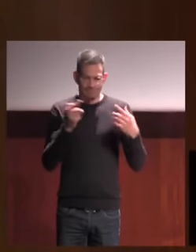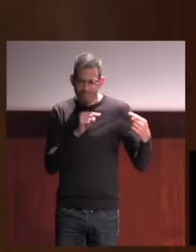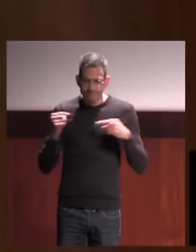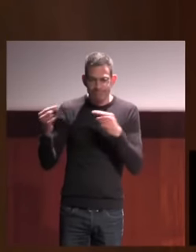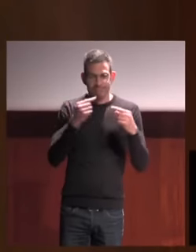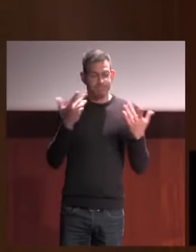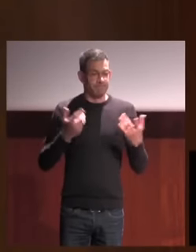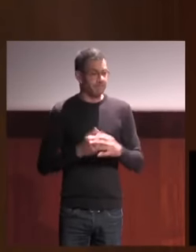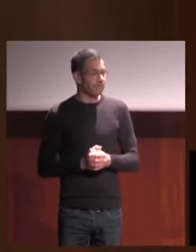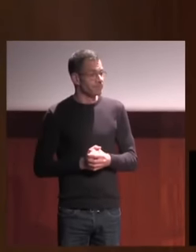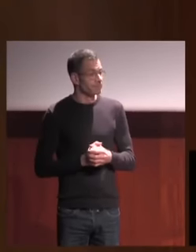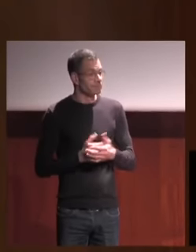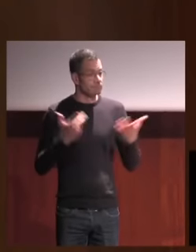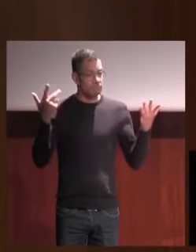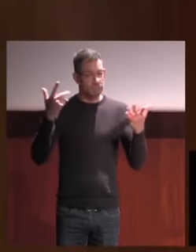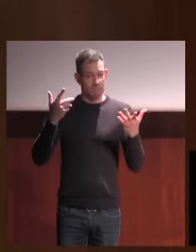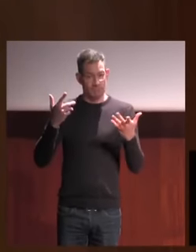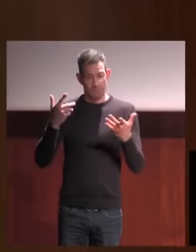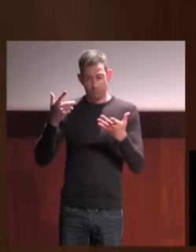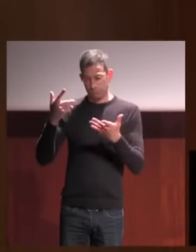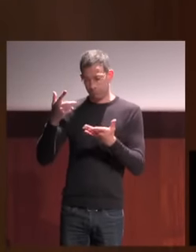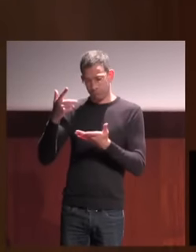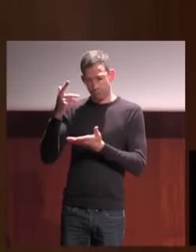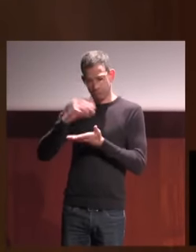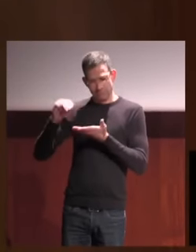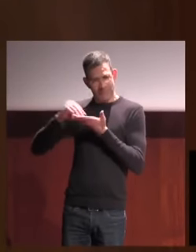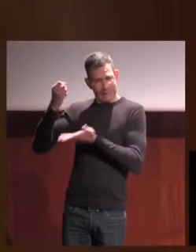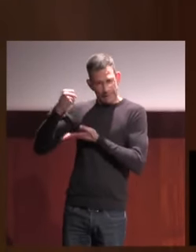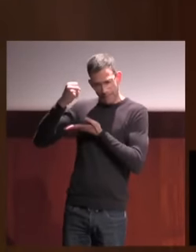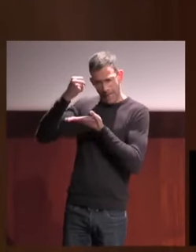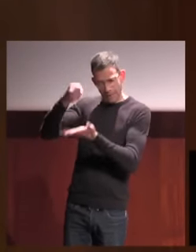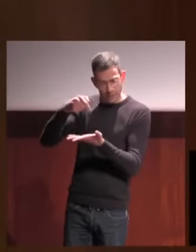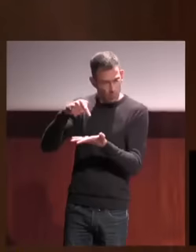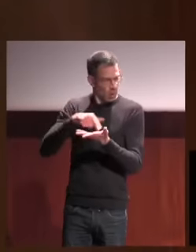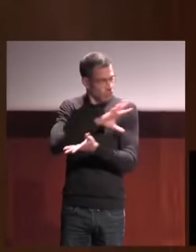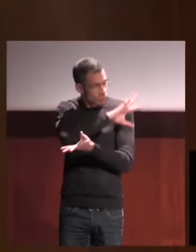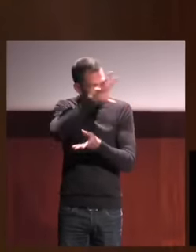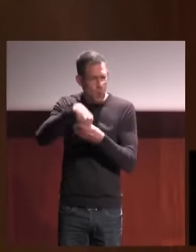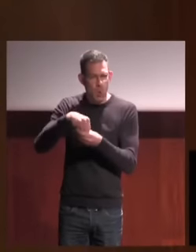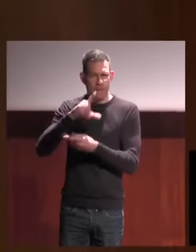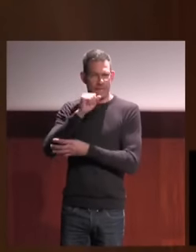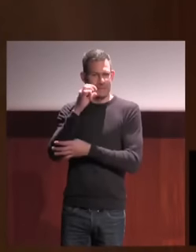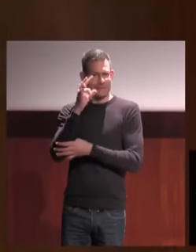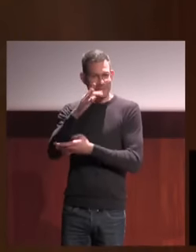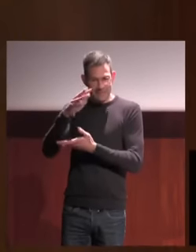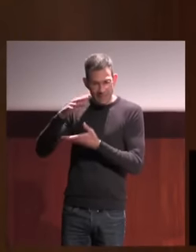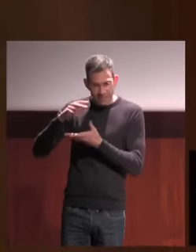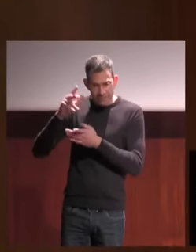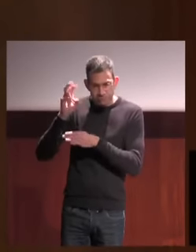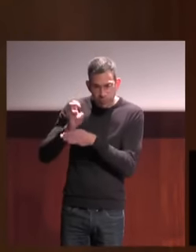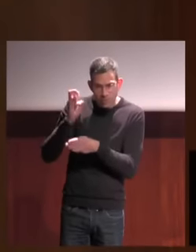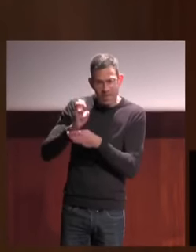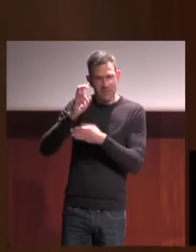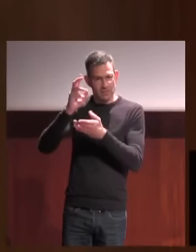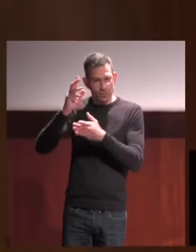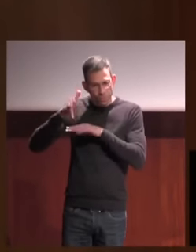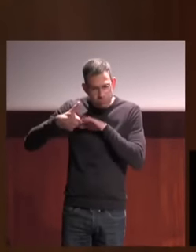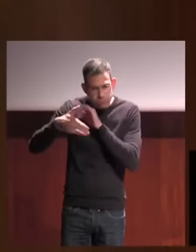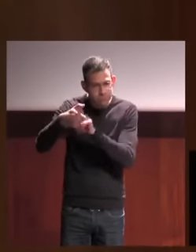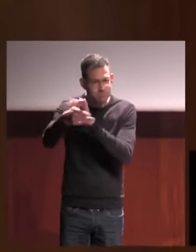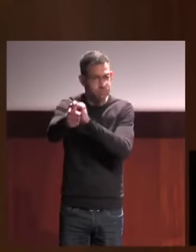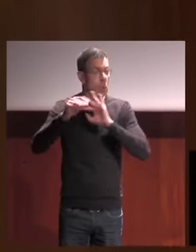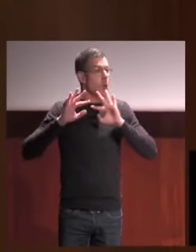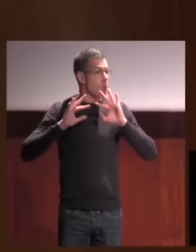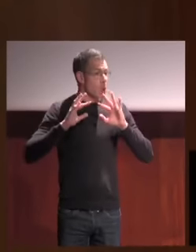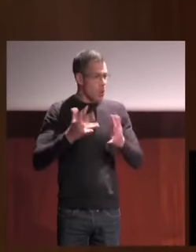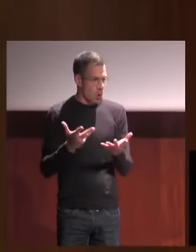Comment faire pour que le patrimoine écrit assure la transmission de la LSF et la conservation des œuvres en LSF